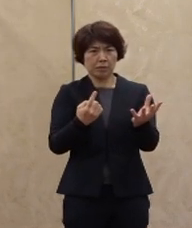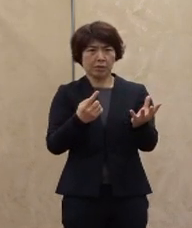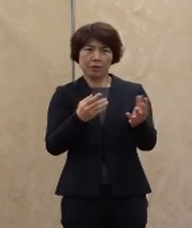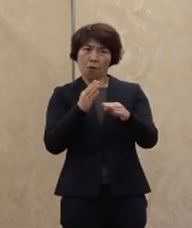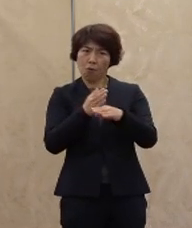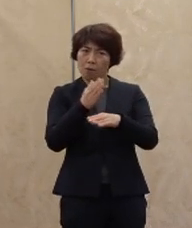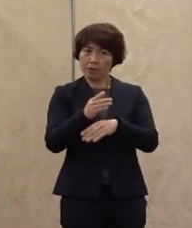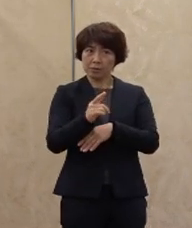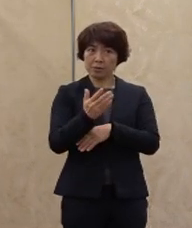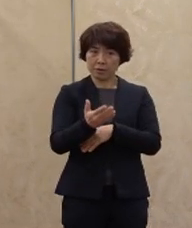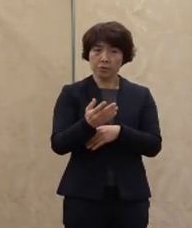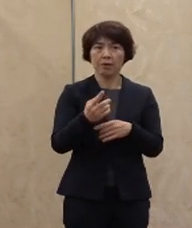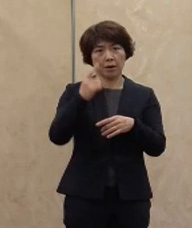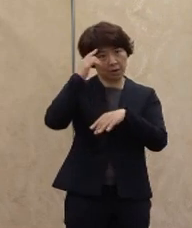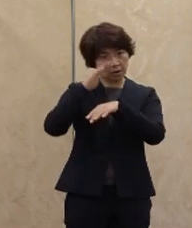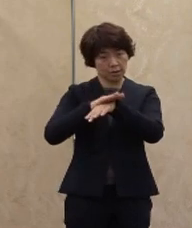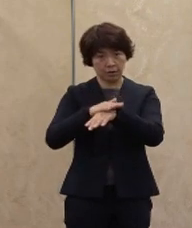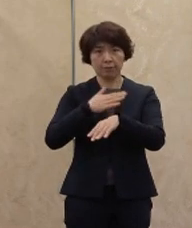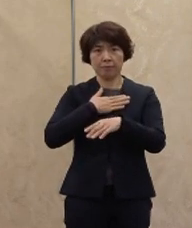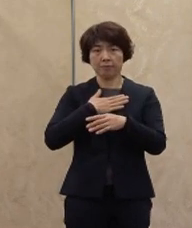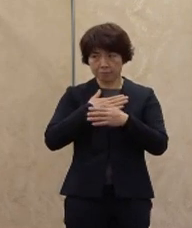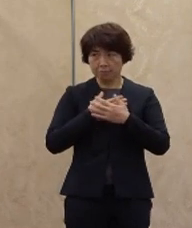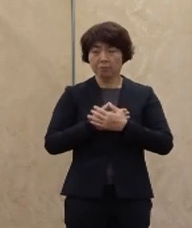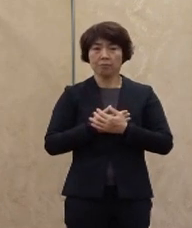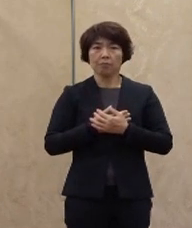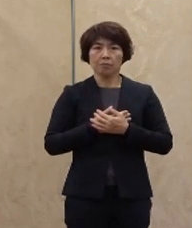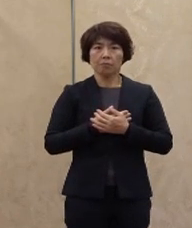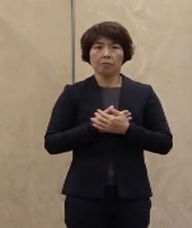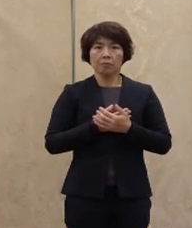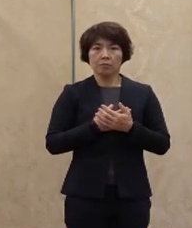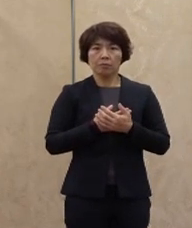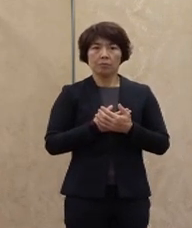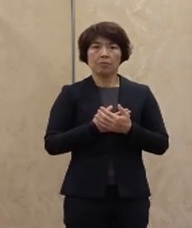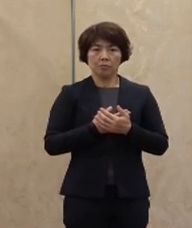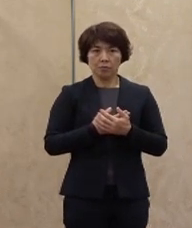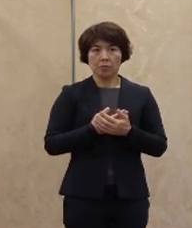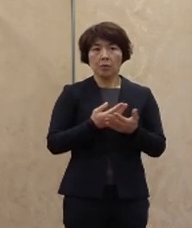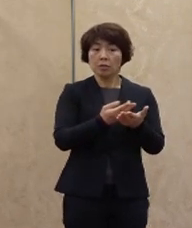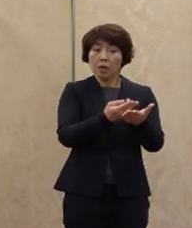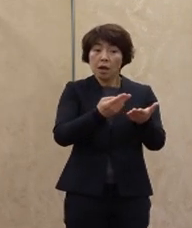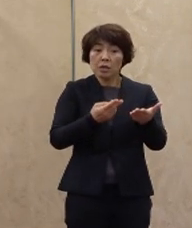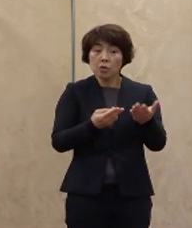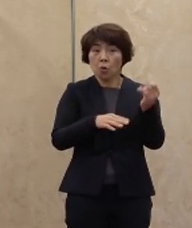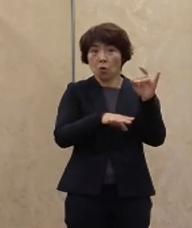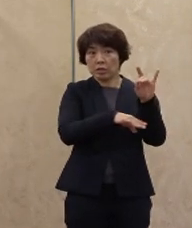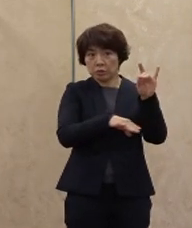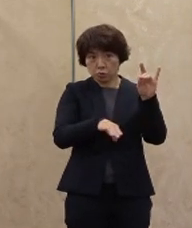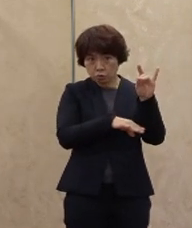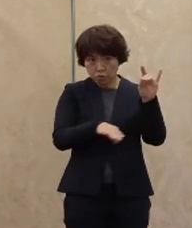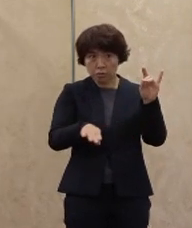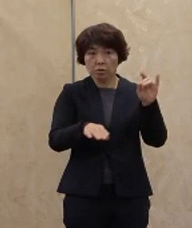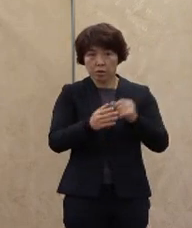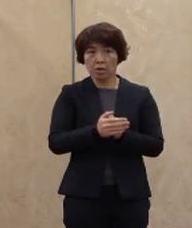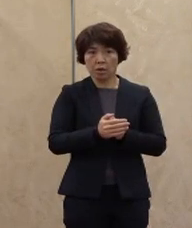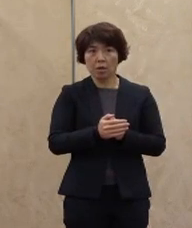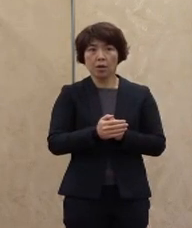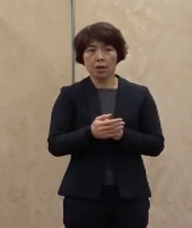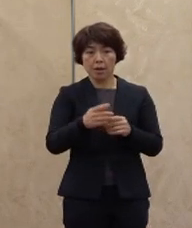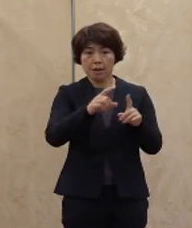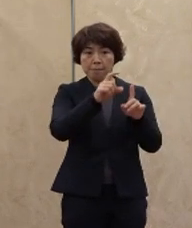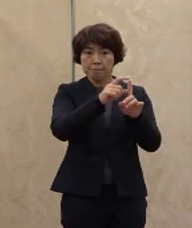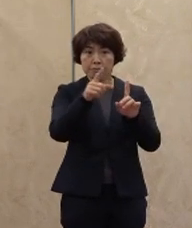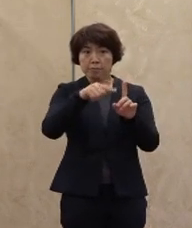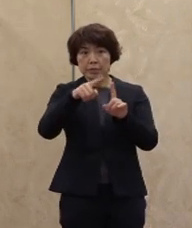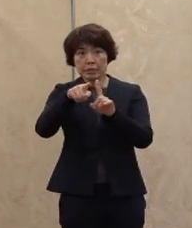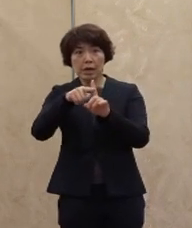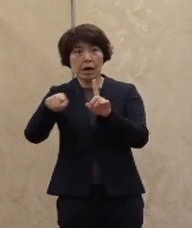るのが退院の基準ですけれども、昔は PCR であの陽性あの陰性がこう2回出ない限りは退院